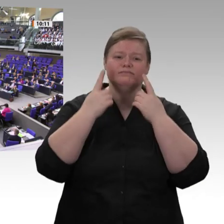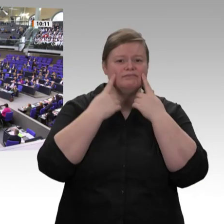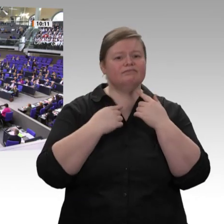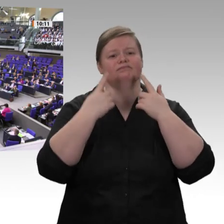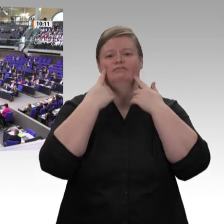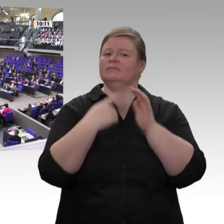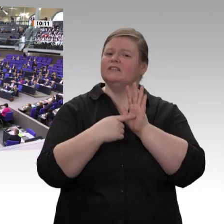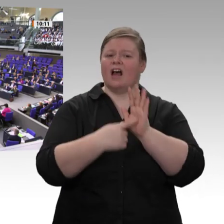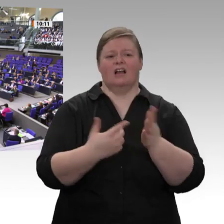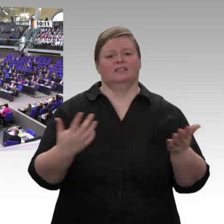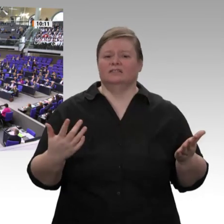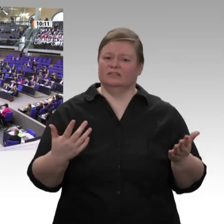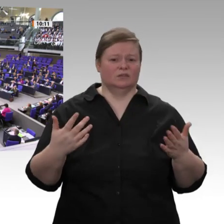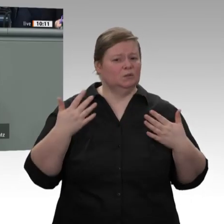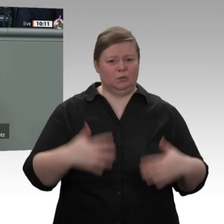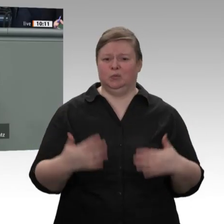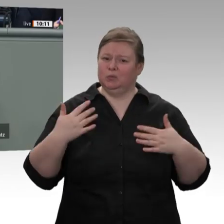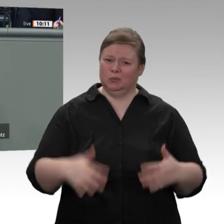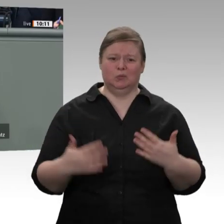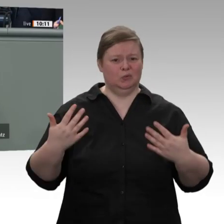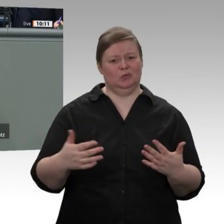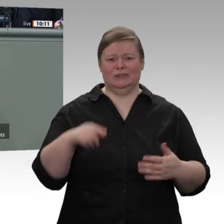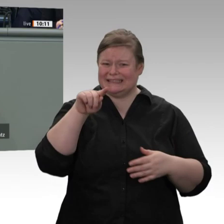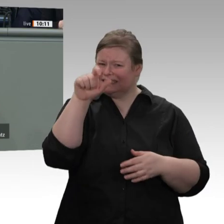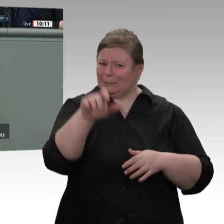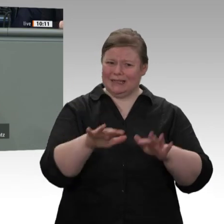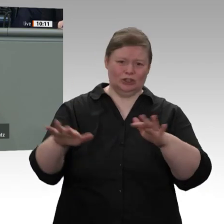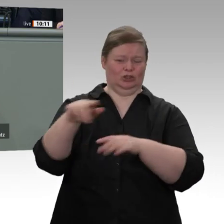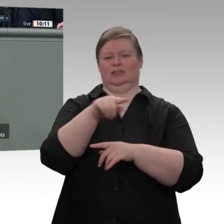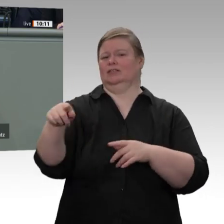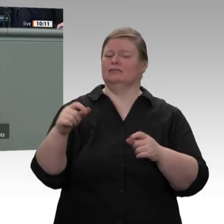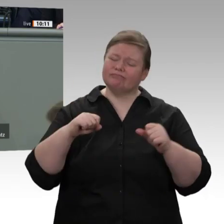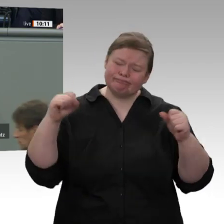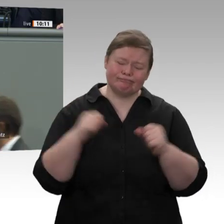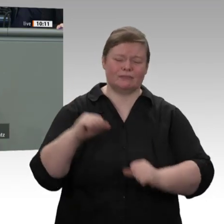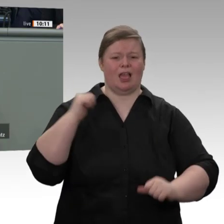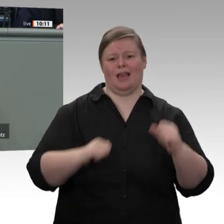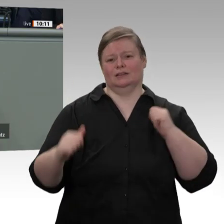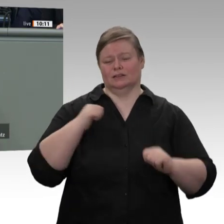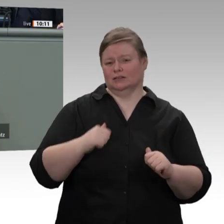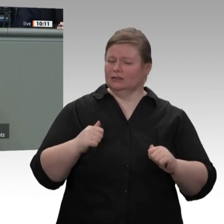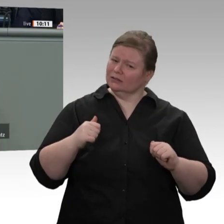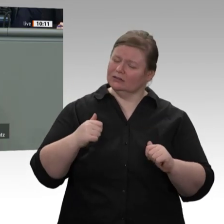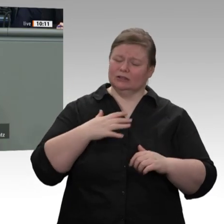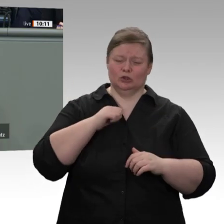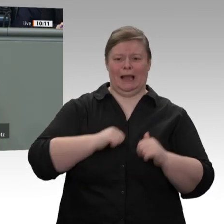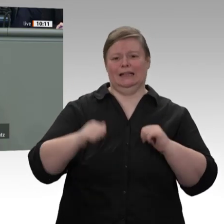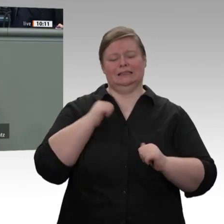Und ich würde gerne hier stehen als Justizministerin und all diesen Menschen, die jetzt Angst haben in diesem Land, und all diesen Menschen